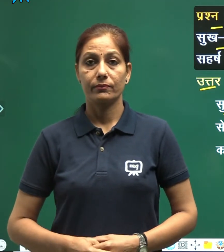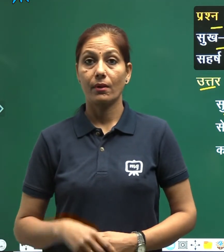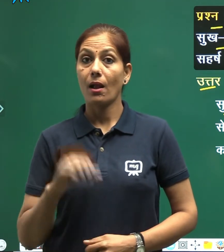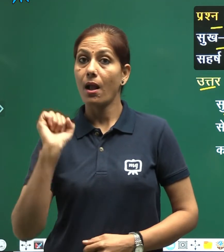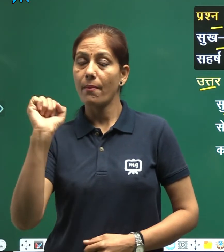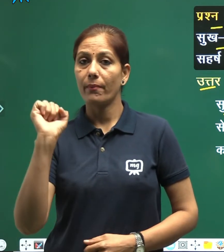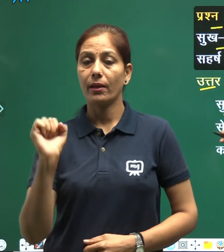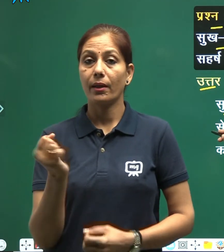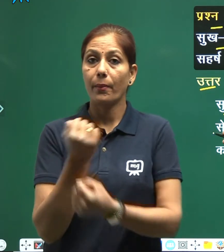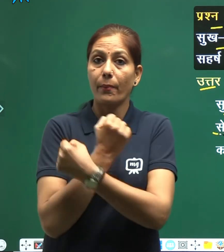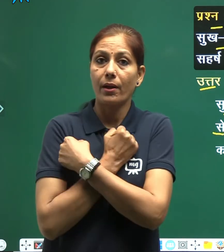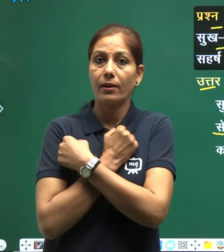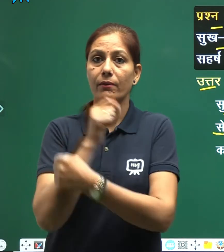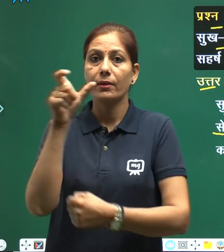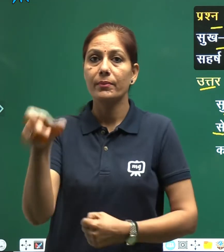अपने प्रिय से